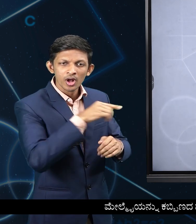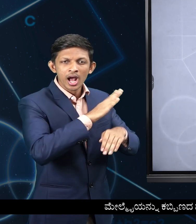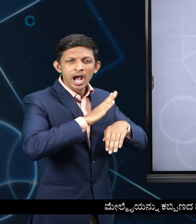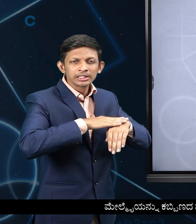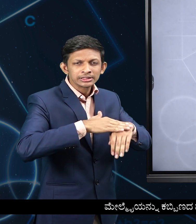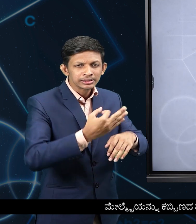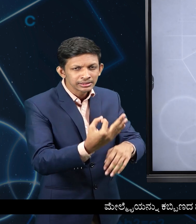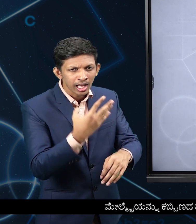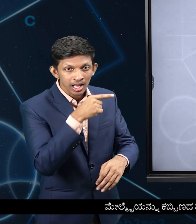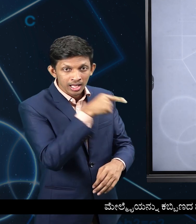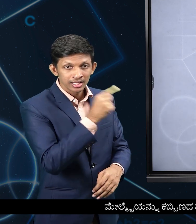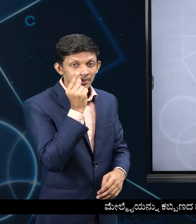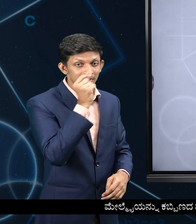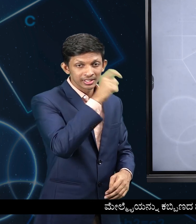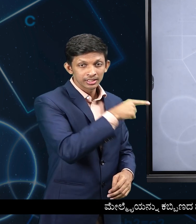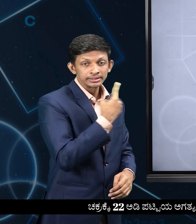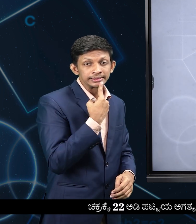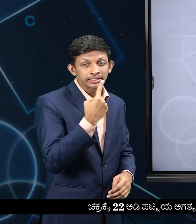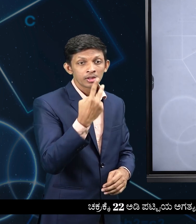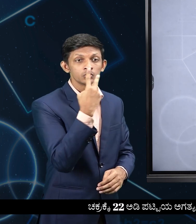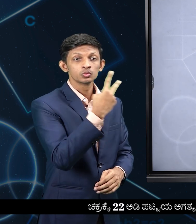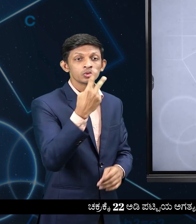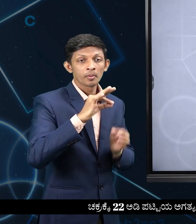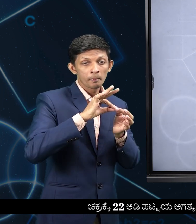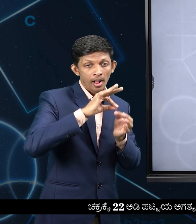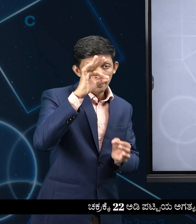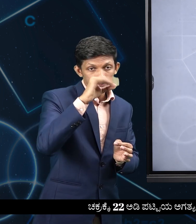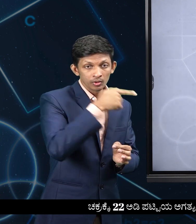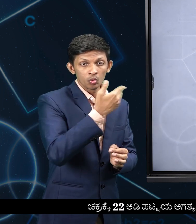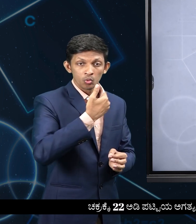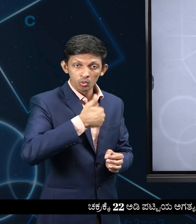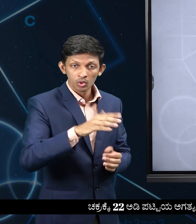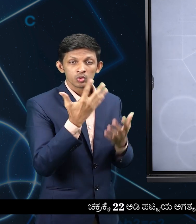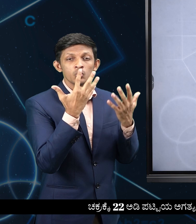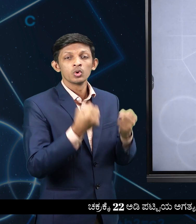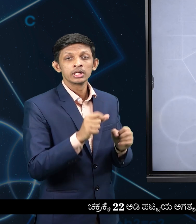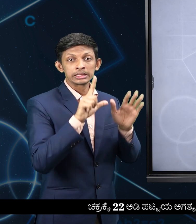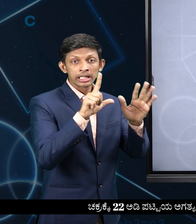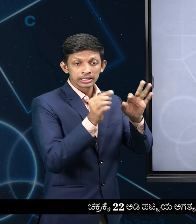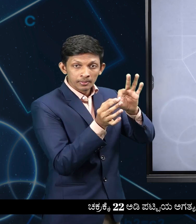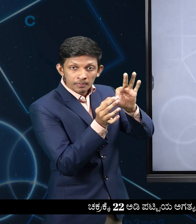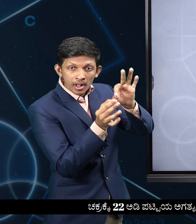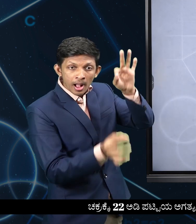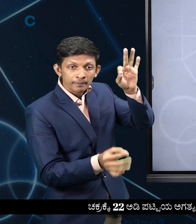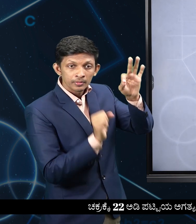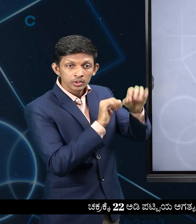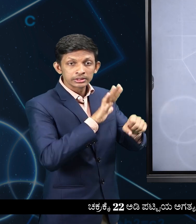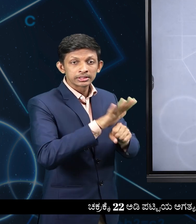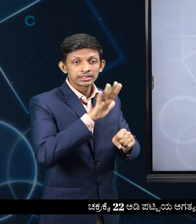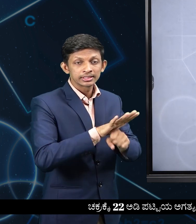ಏಳು ಅಡಿ ಎತ್ತರದ ಮರದ ಚಕ್ರಕ್ಕೆ 22 ಅಡಿ ಪಟ್ಟಿಯ ಅಗತ್ಯವಿದೆ ಎಂದು ಅವರು ತಮ್ಮ ಎಲ್ಲ ಅನುಭವದೊಂದಿಗೆ